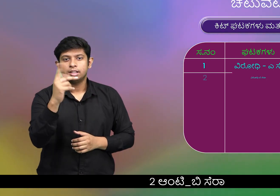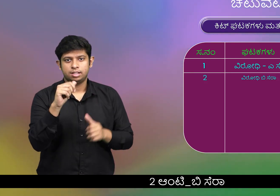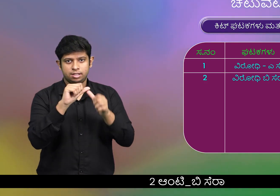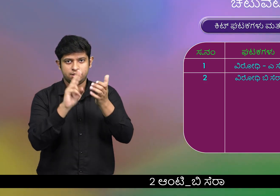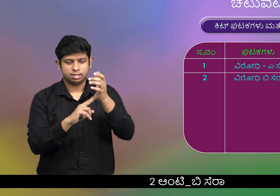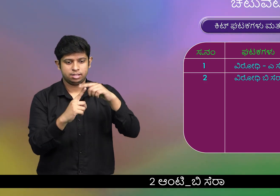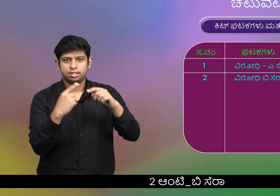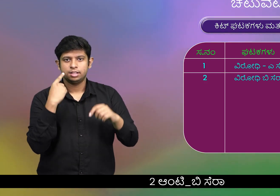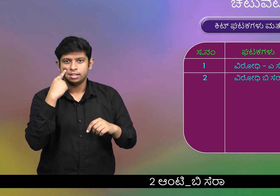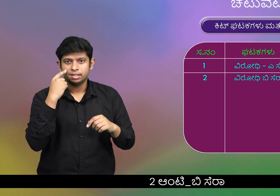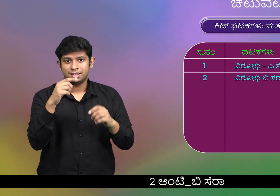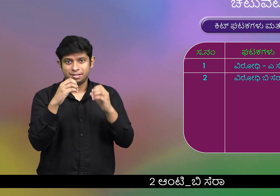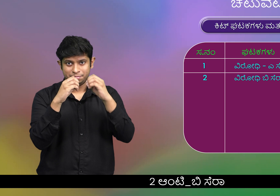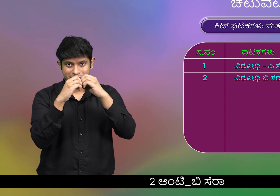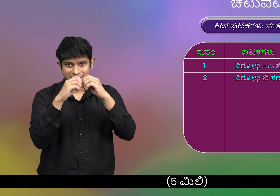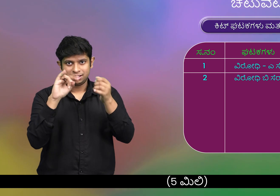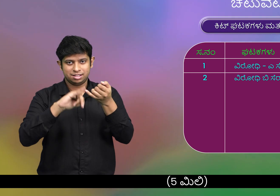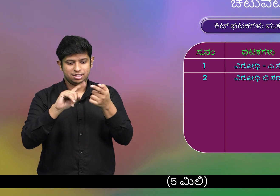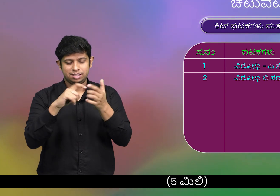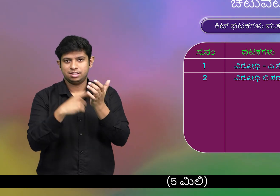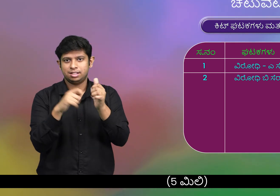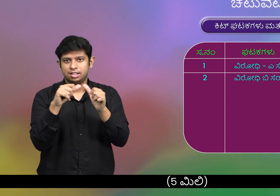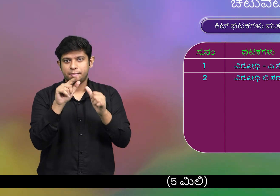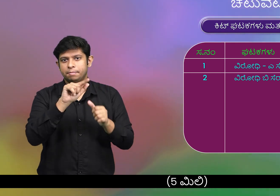2 ಆಂಟಿ-ಬಿ ಸೆರಾ 5 ಮಿಲಿ,